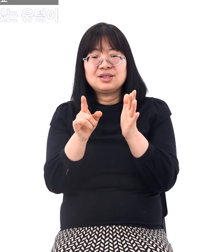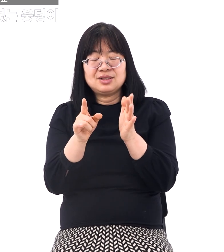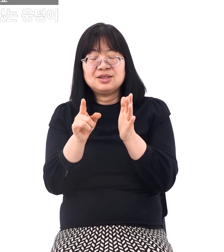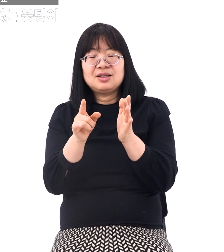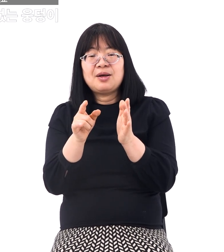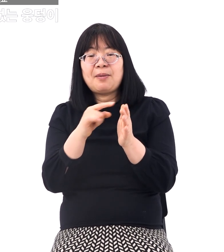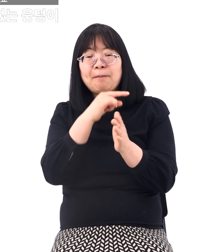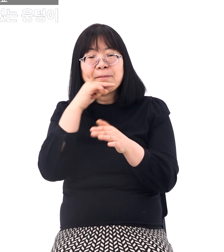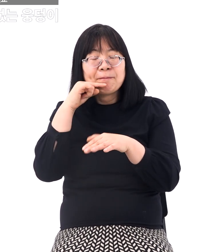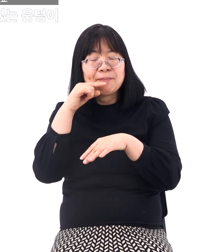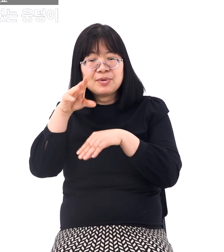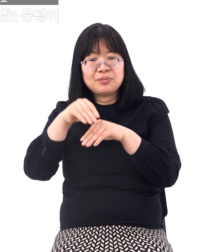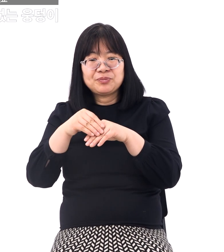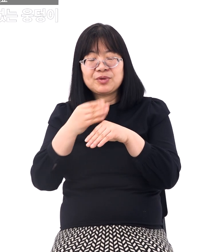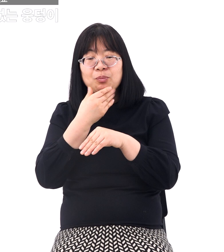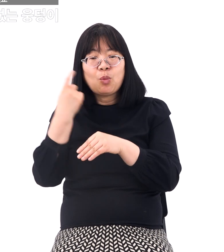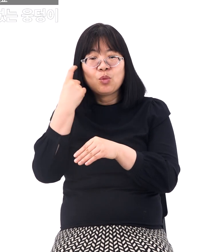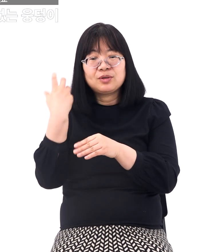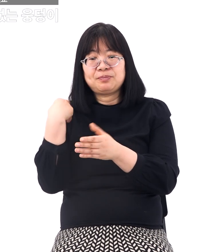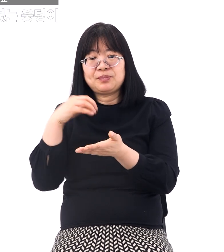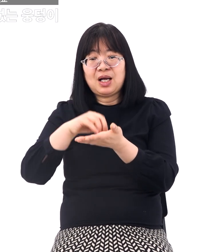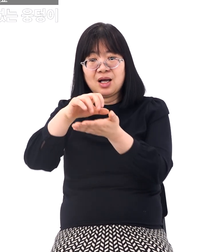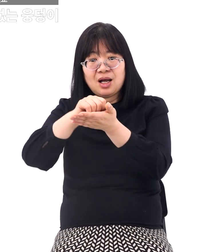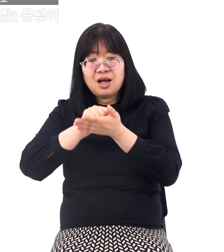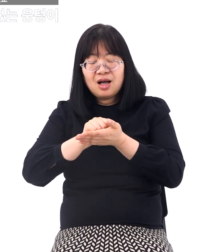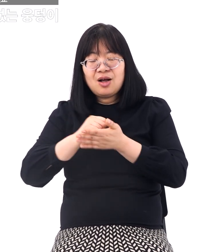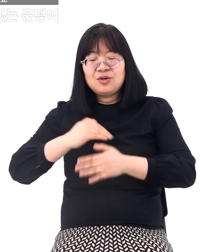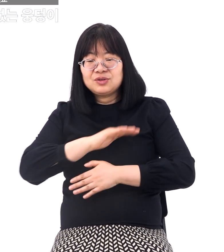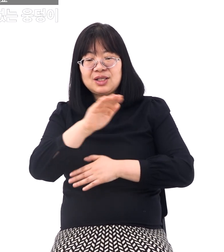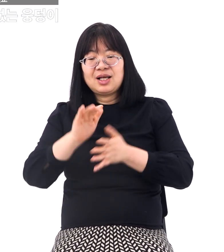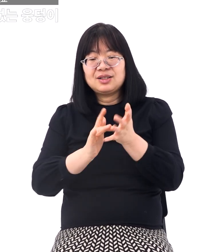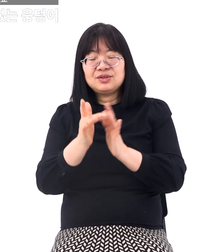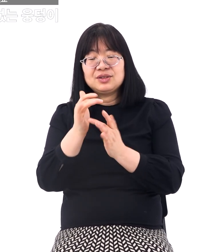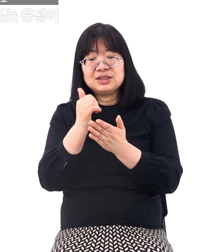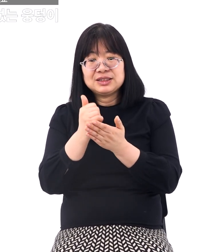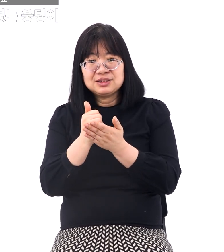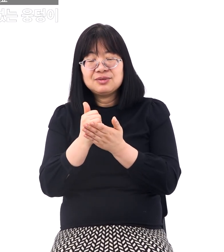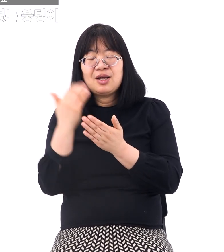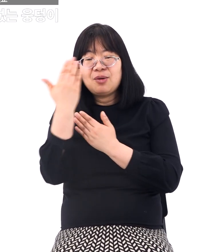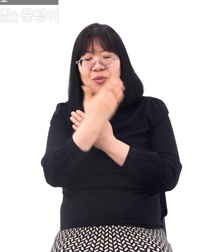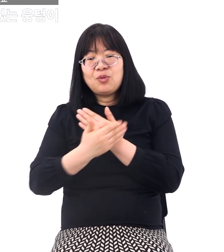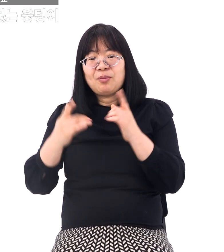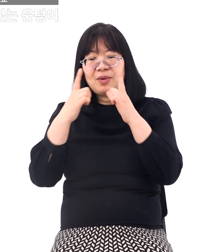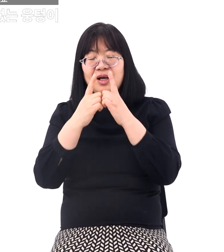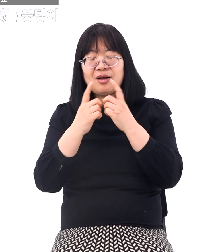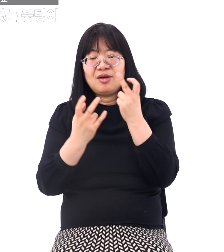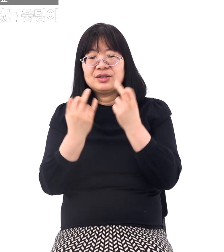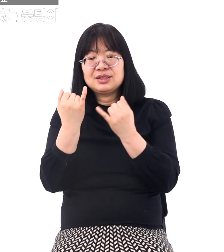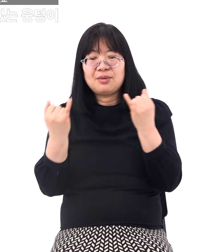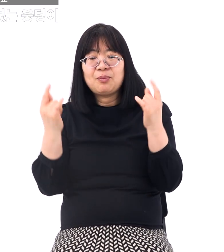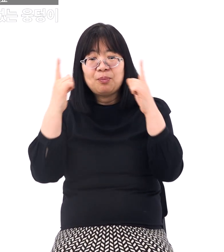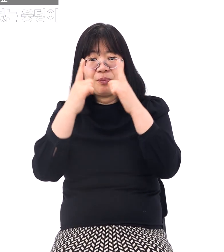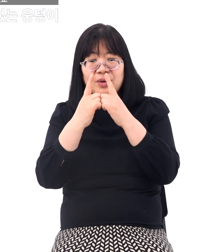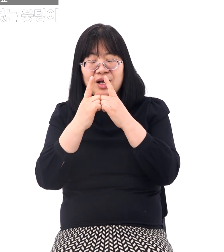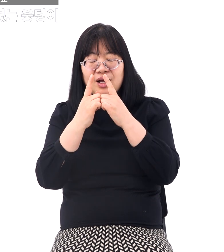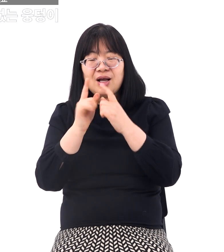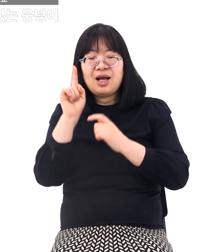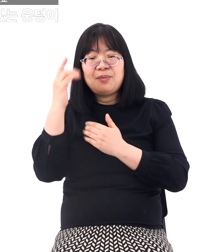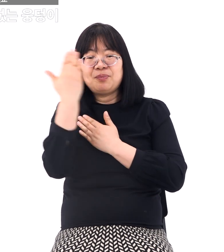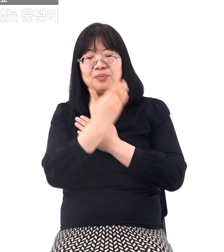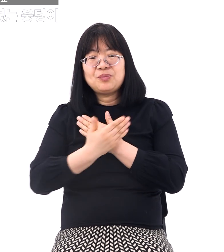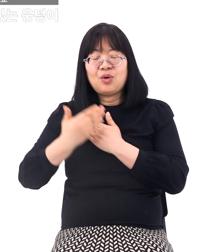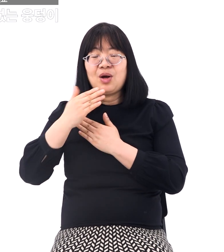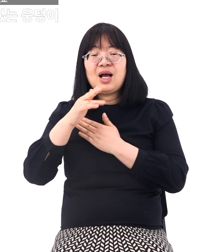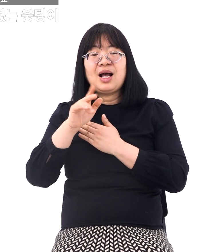묻은 복음으로 돌아오면 우리와 그리스도의 몸으로서 만나고 형제로서 만나고 자매로서 만나서 한 몸,